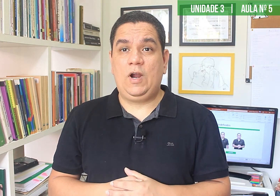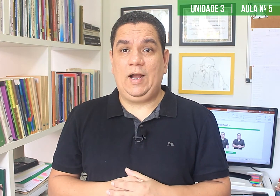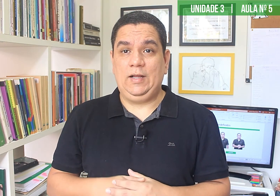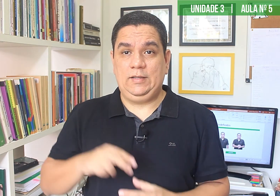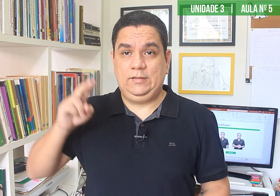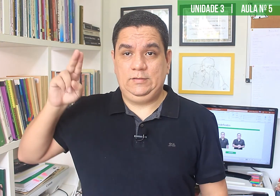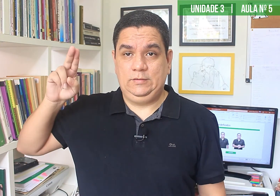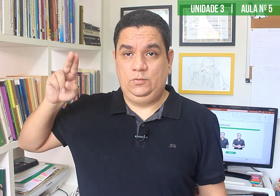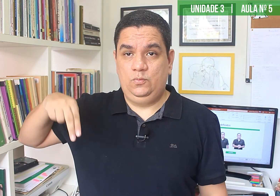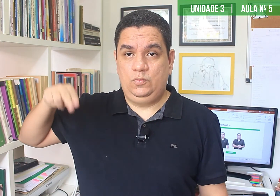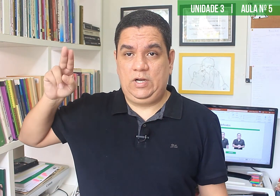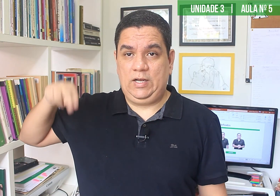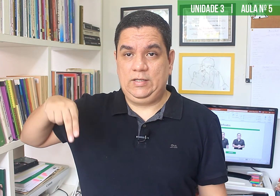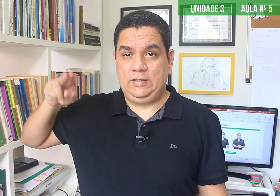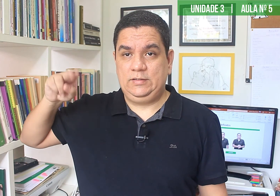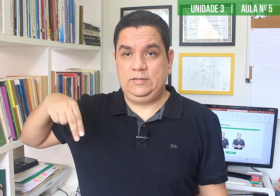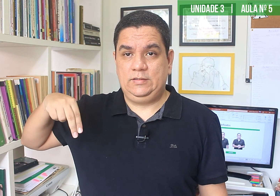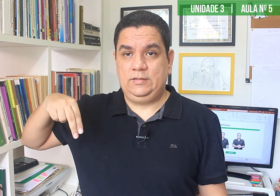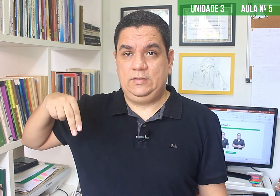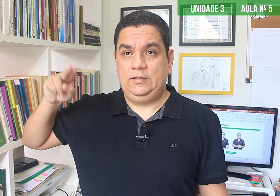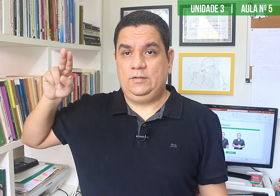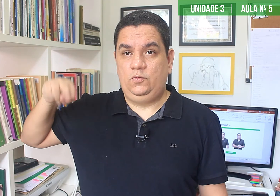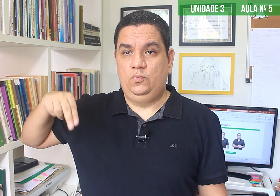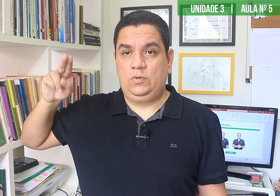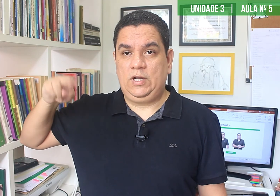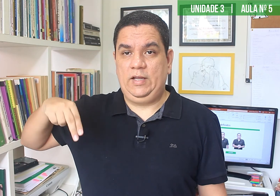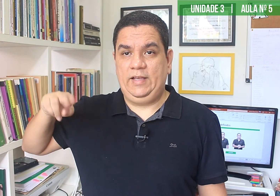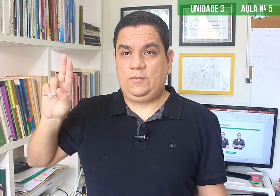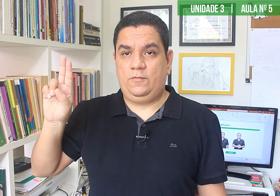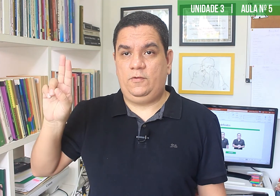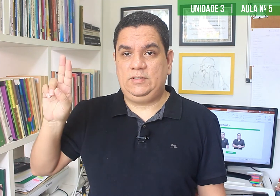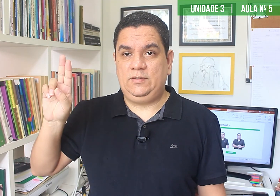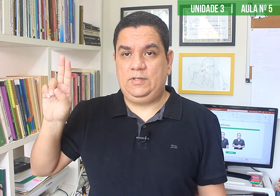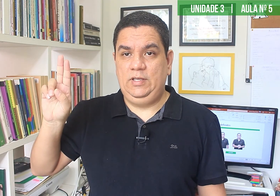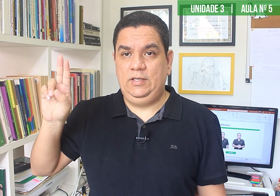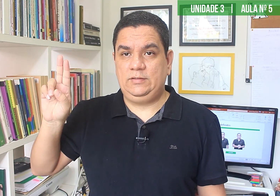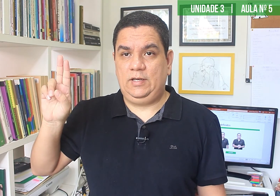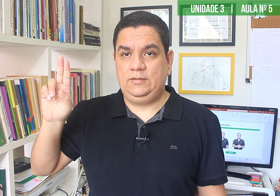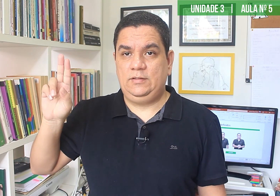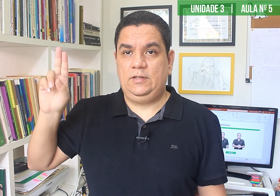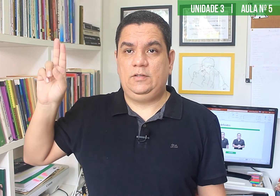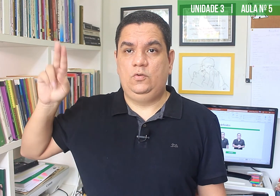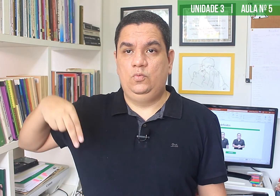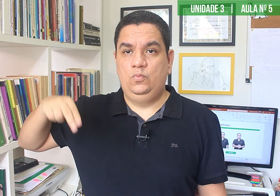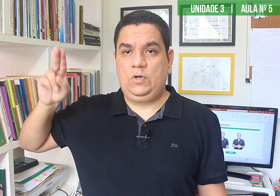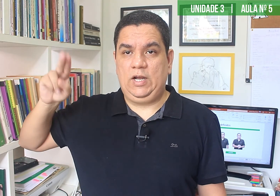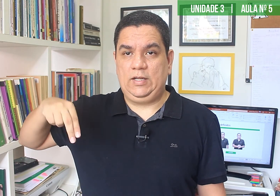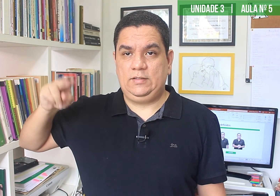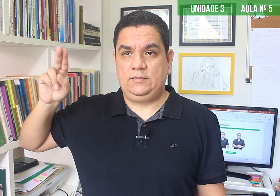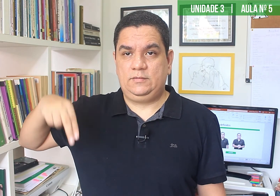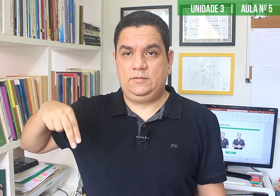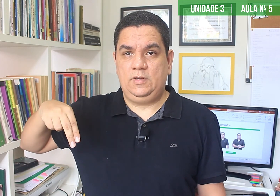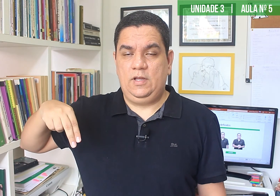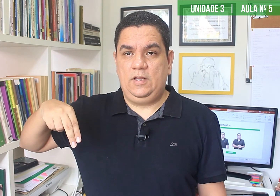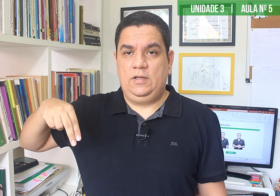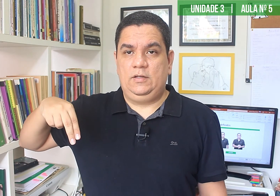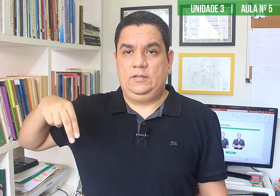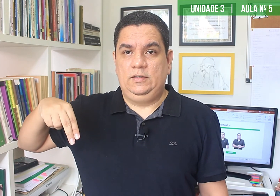nunca. Nunca. Nunca. Essa configuração aqui, tá? Nunca.